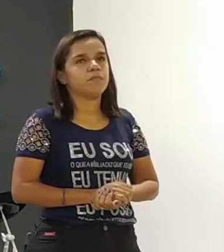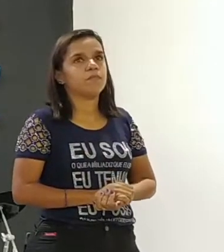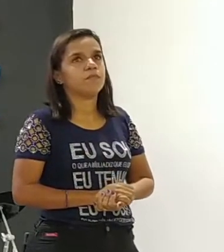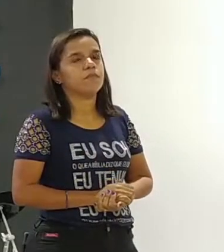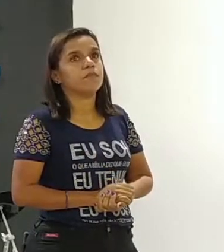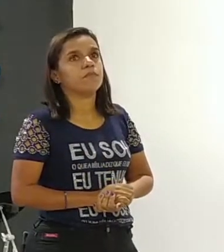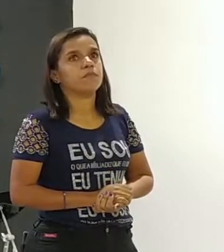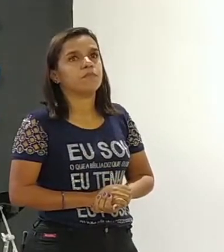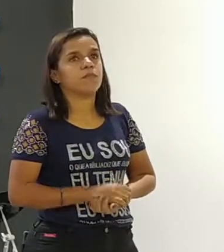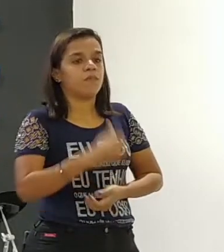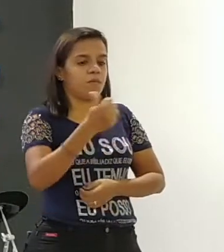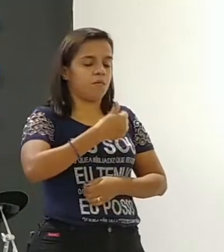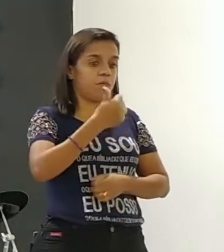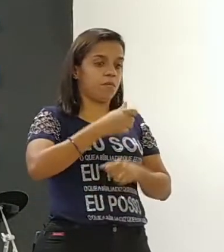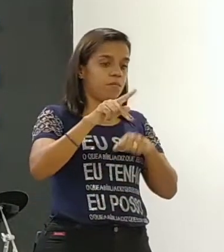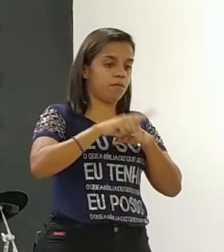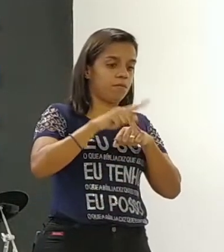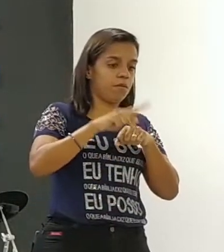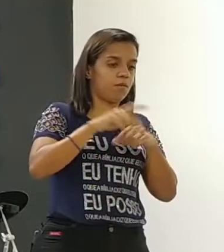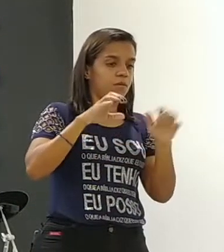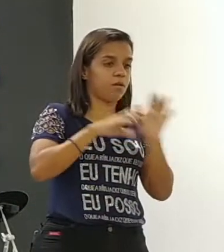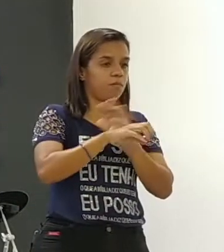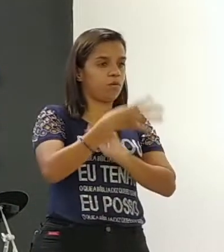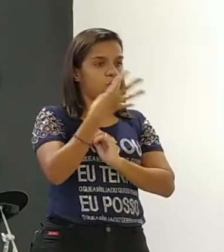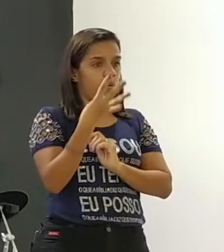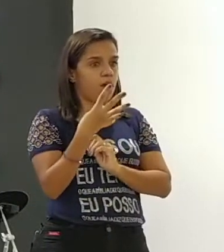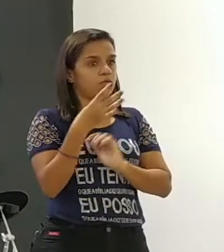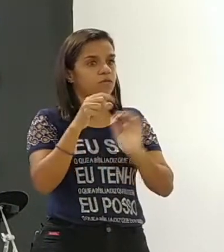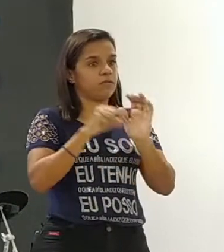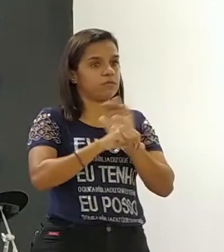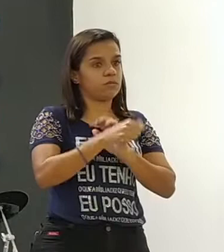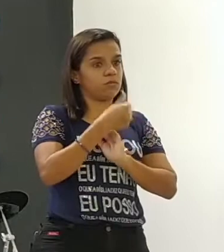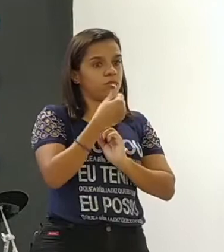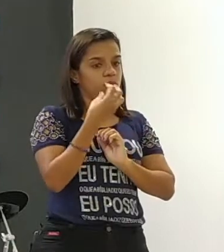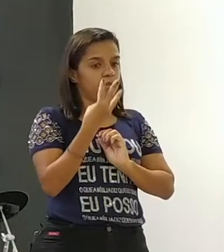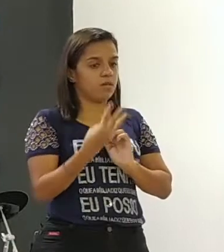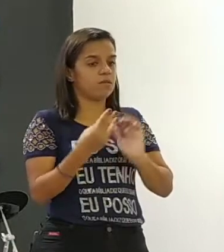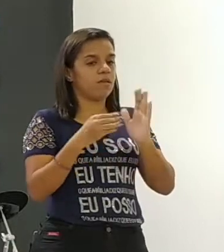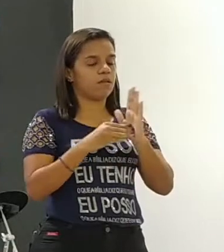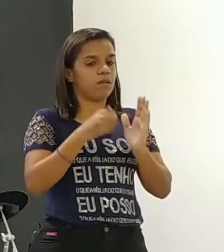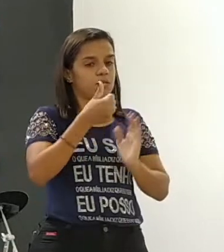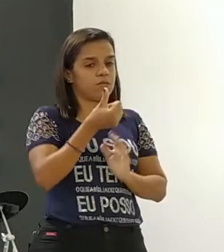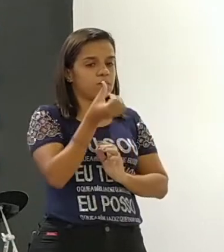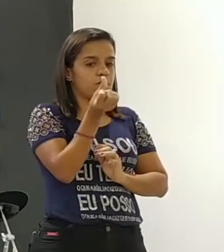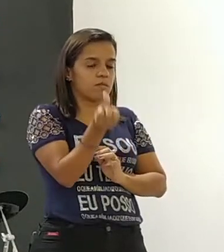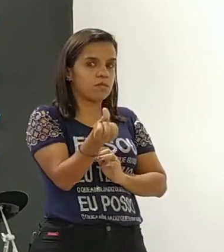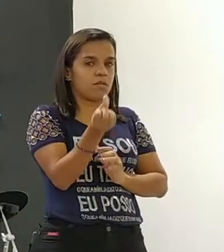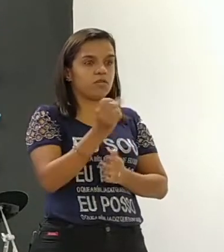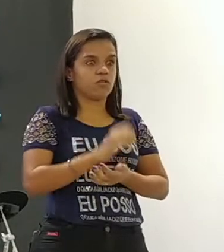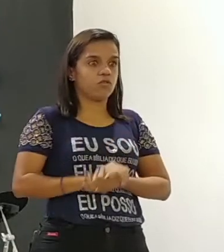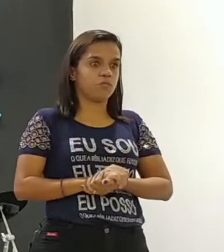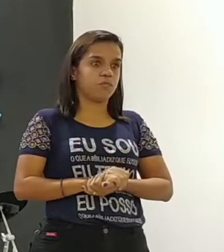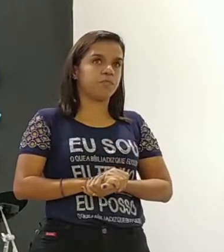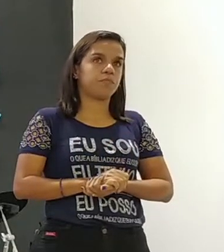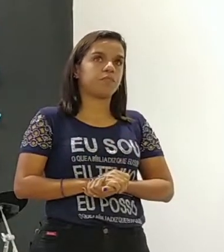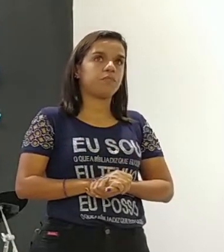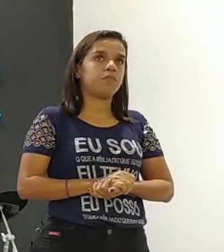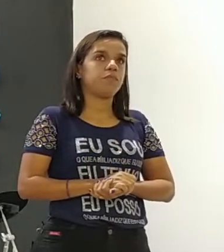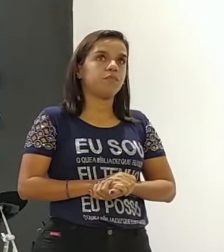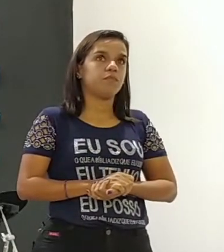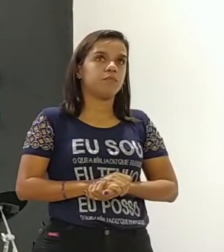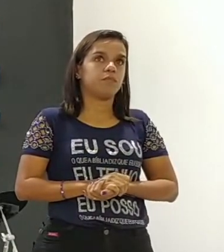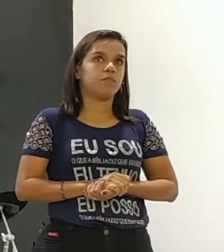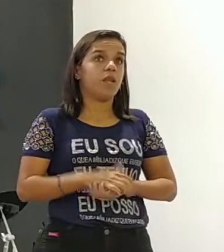Mike. 1 Pedro capítulo 4, de 13 a 16. A palavra de Deus ela vai dizer assim: